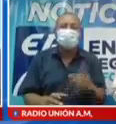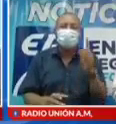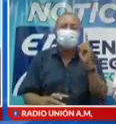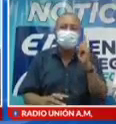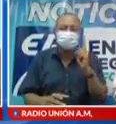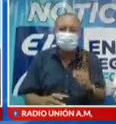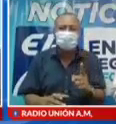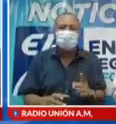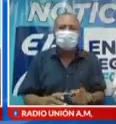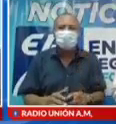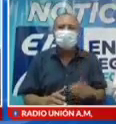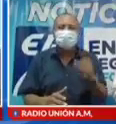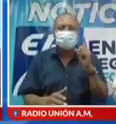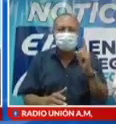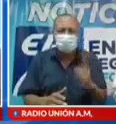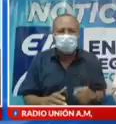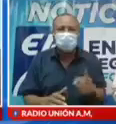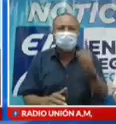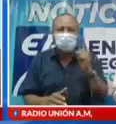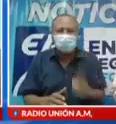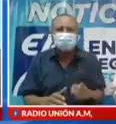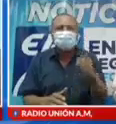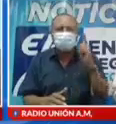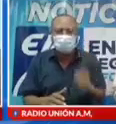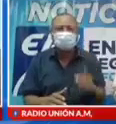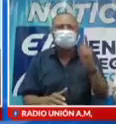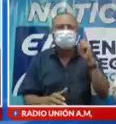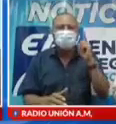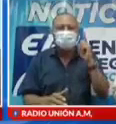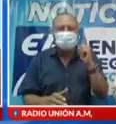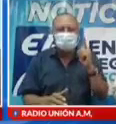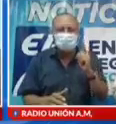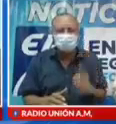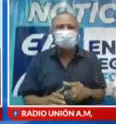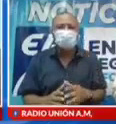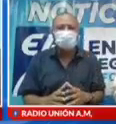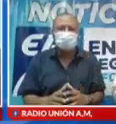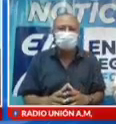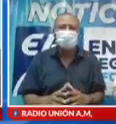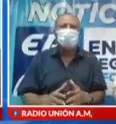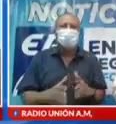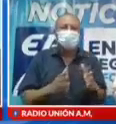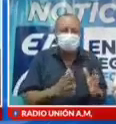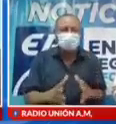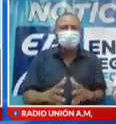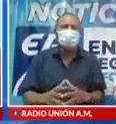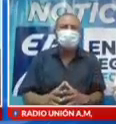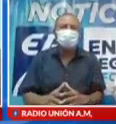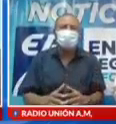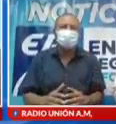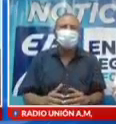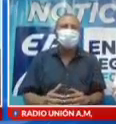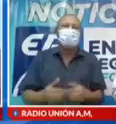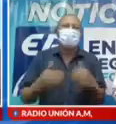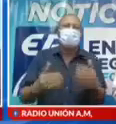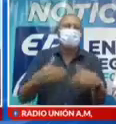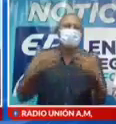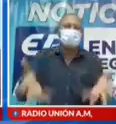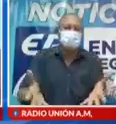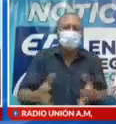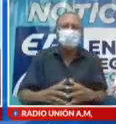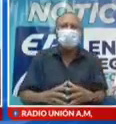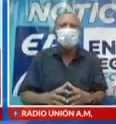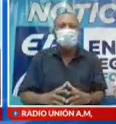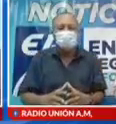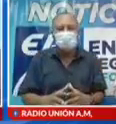a protestar, a demandar que se derogue ese nefasto decreto ejecutivo 054 que